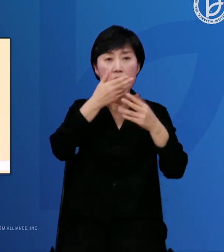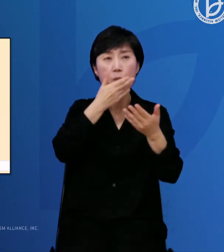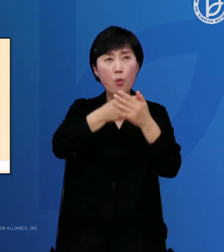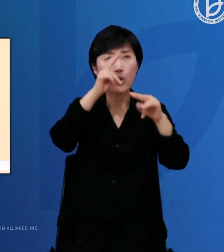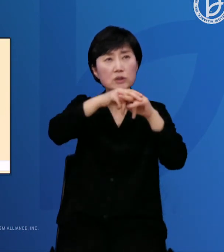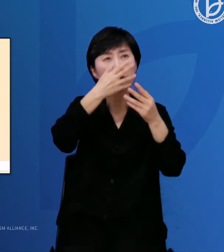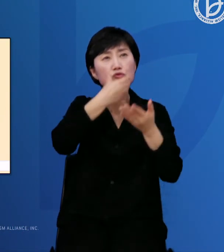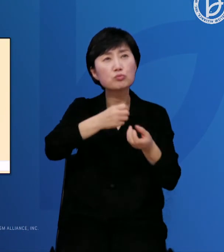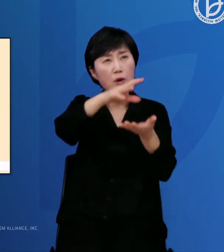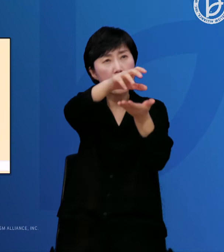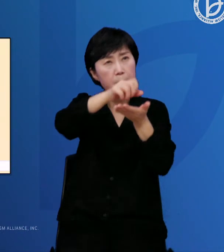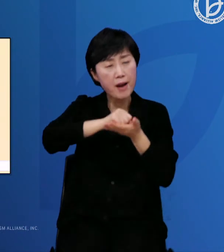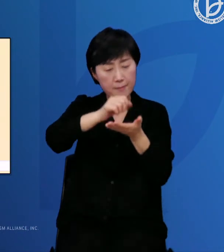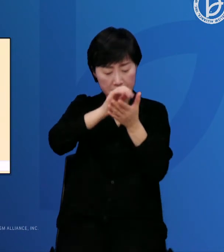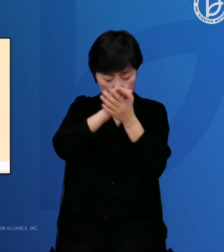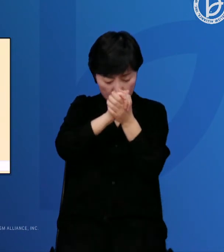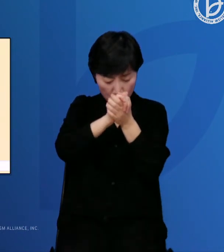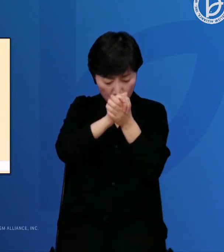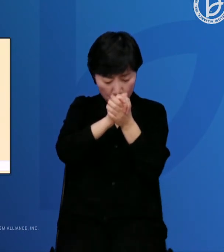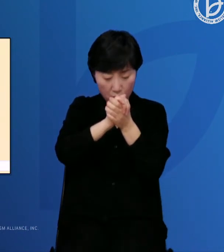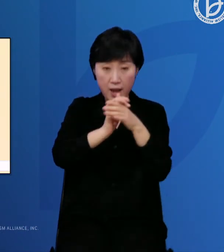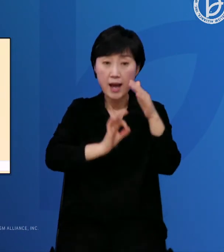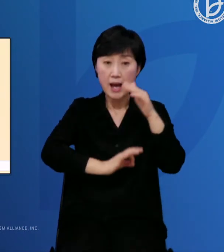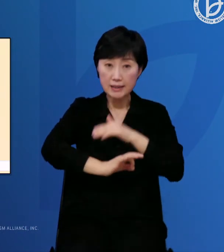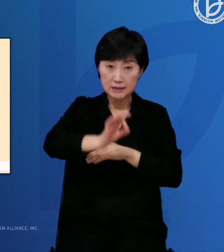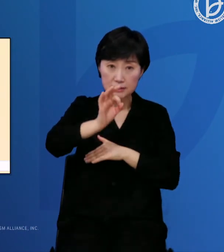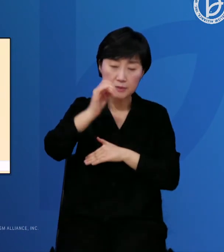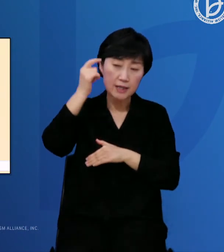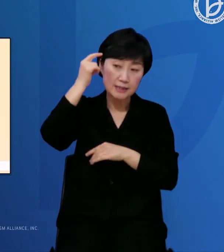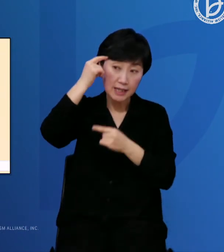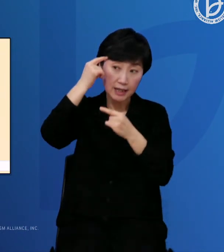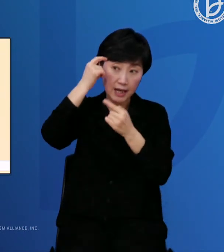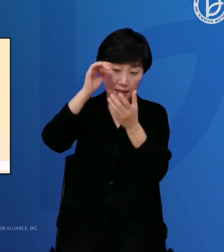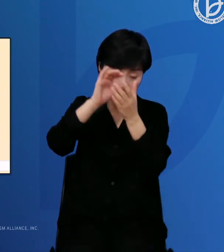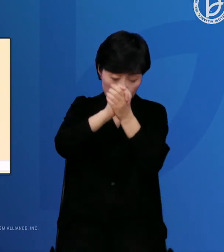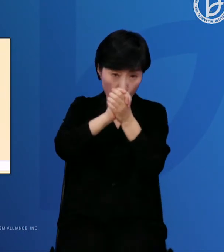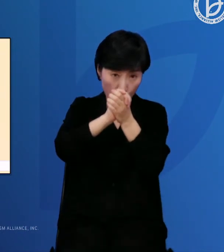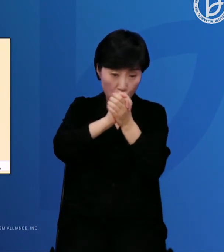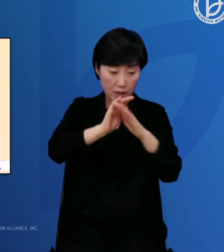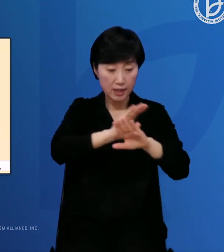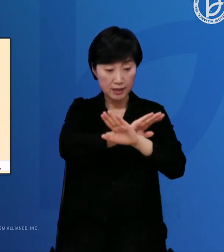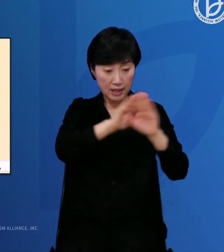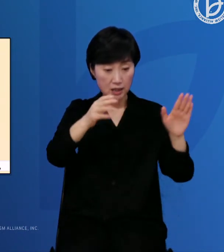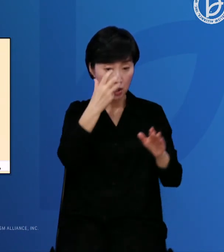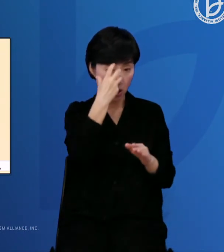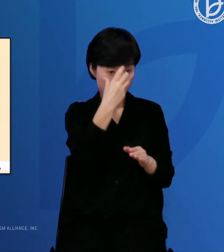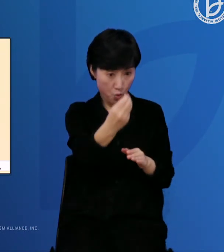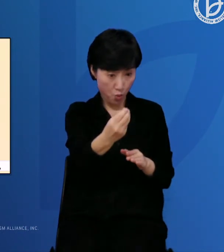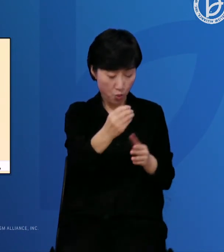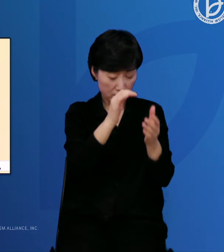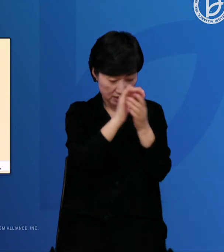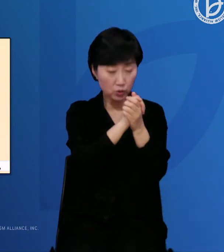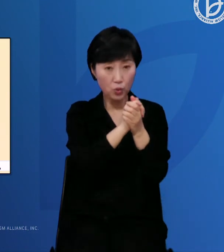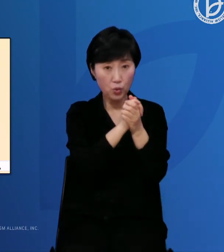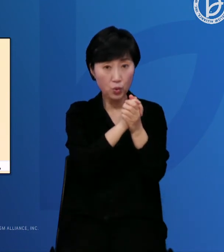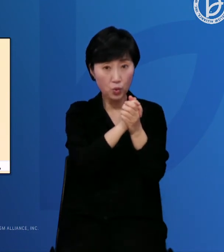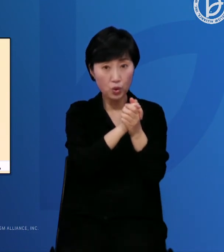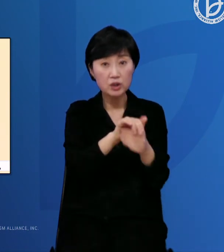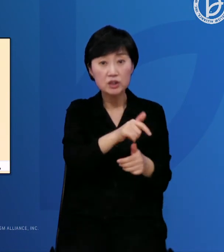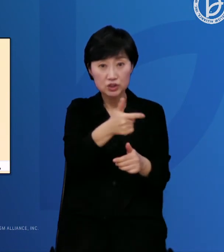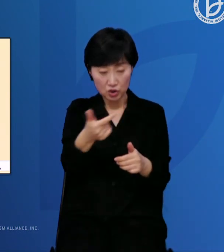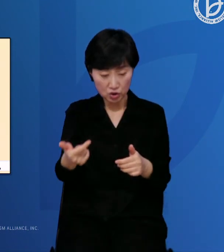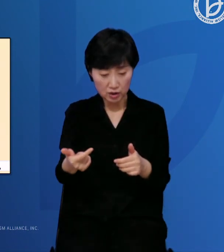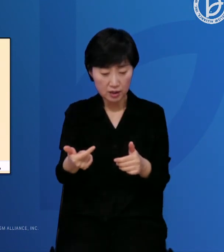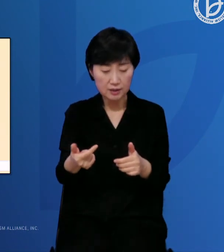속에서 아침엔 모든 생각을 기도로 바꾸는 서밋 타임, 낮엔 모든 것을 살리는 세이빙 타임,